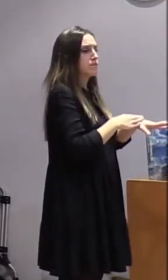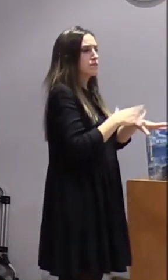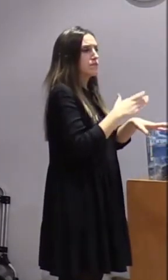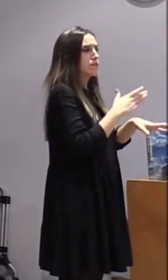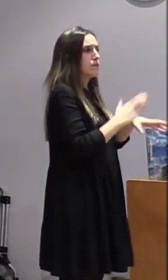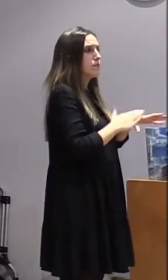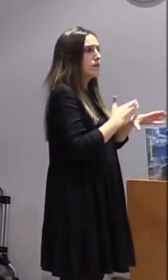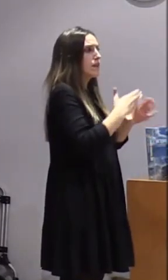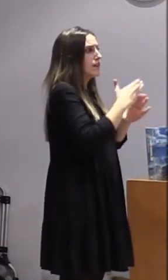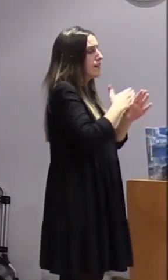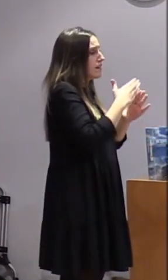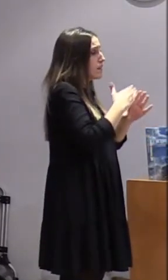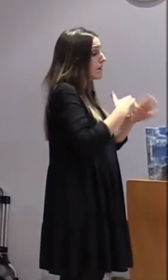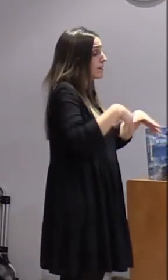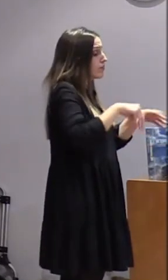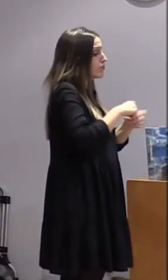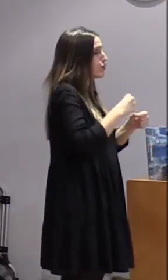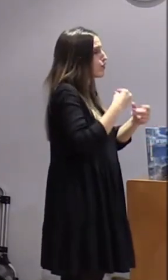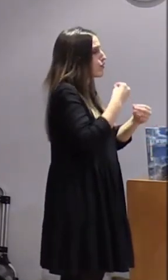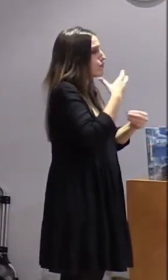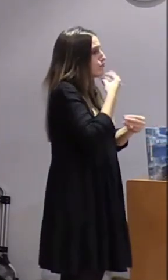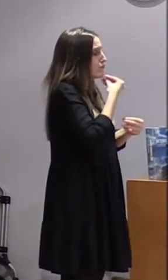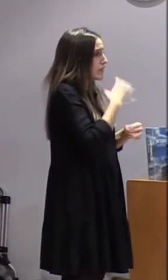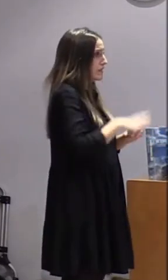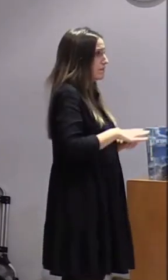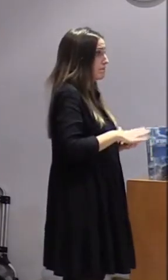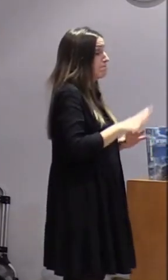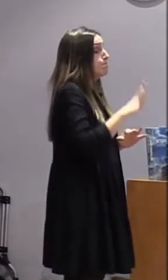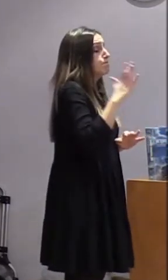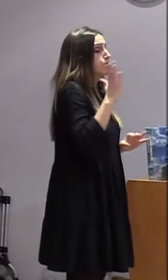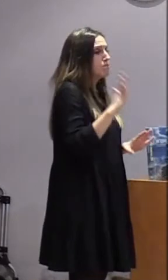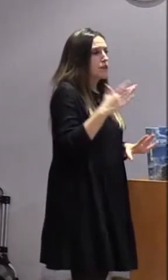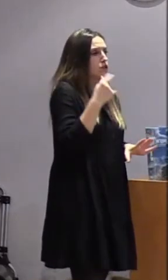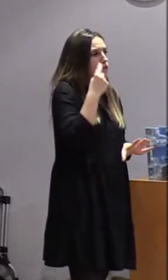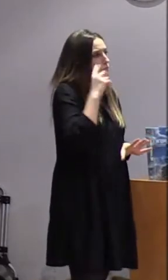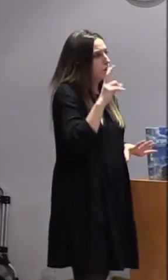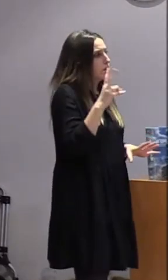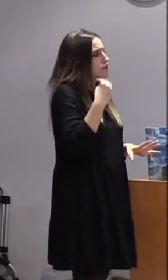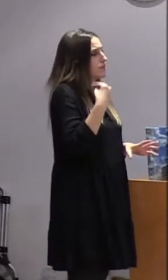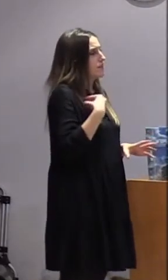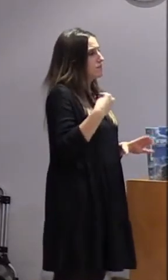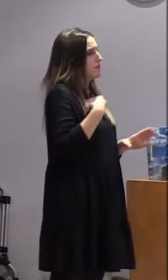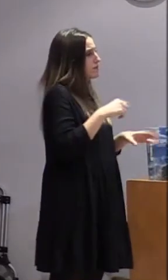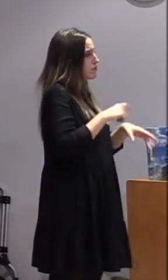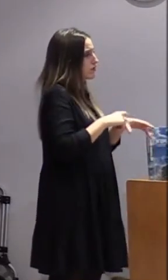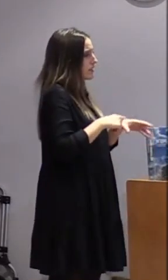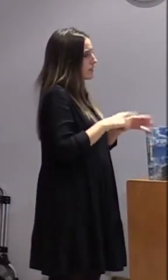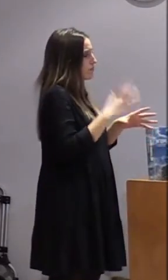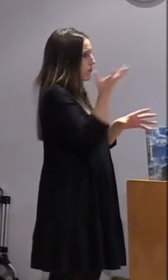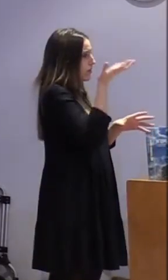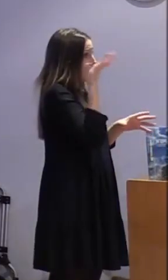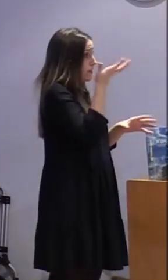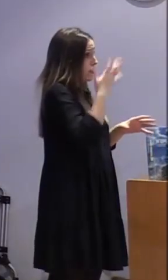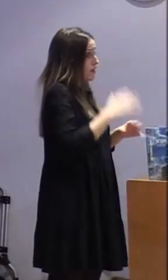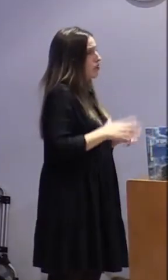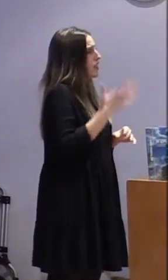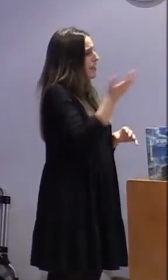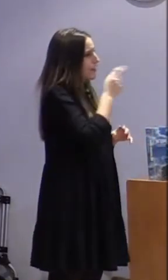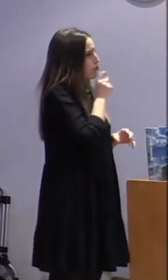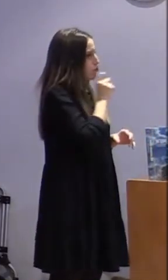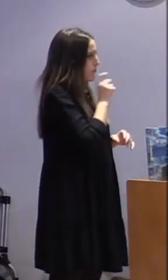para que a nivel de composición quede bien, ¿no? Pero en cualquier caso vemos ese mismo tipo de cielos, que además se llaman cielos velazqueños por esa razón, cielos